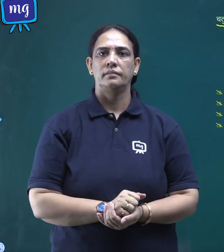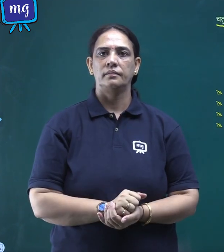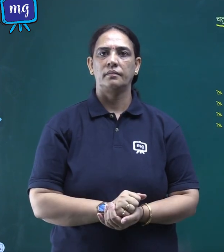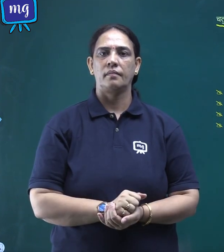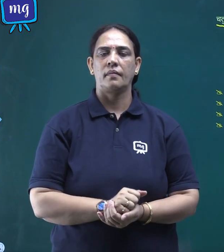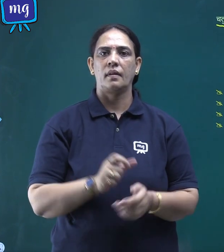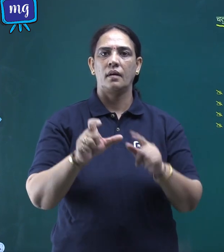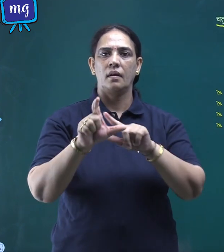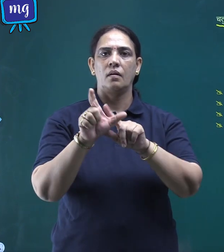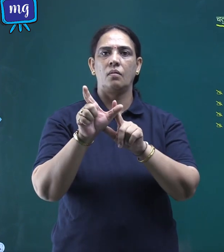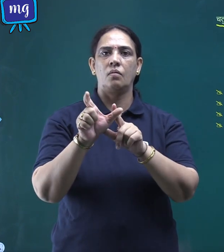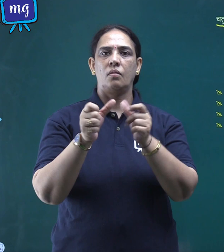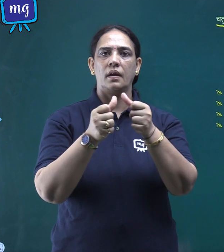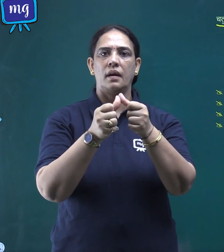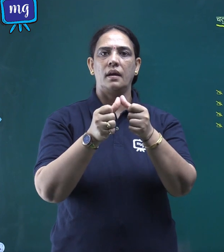कोण ए